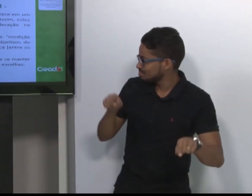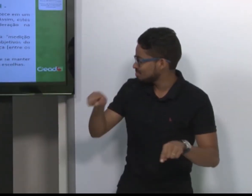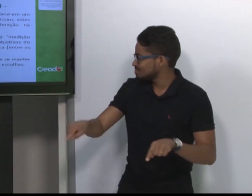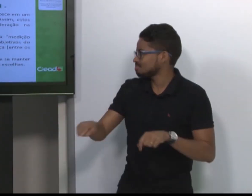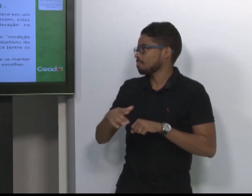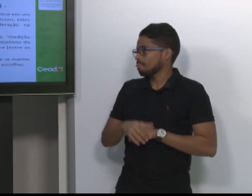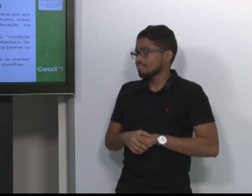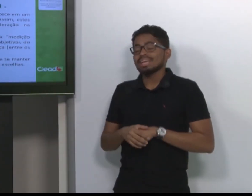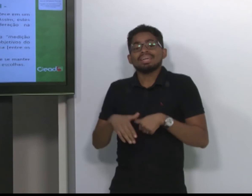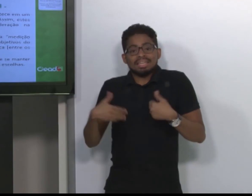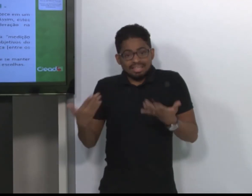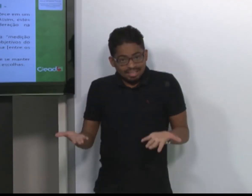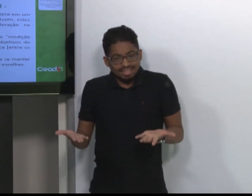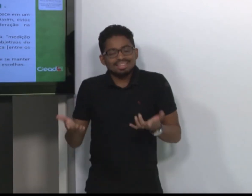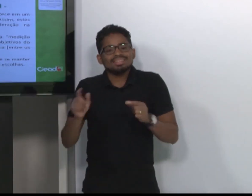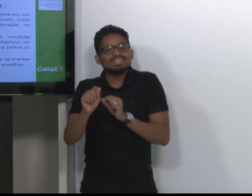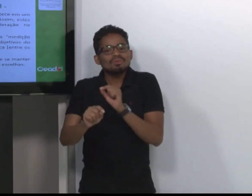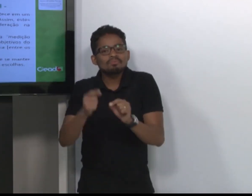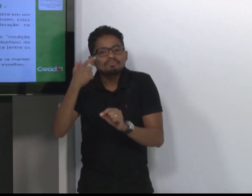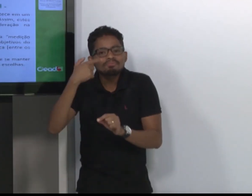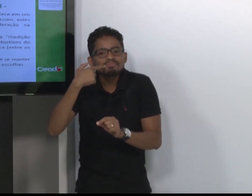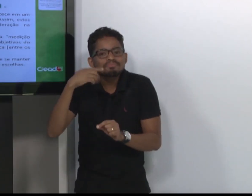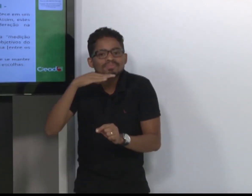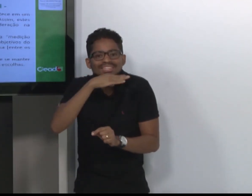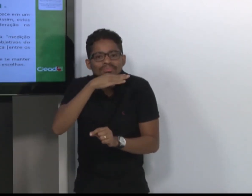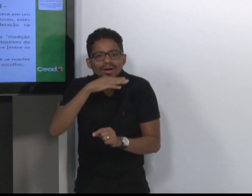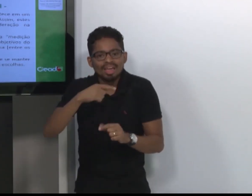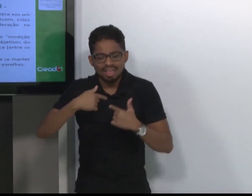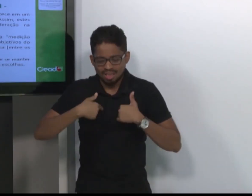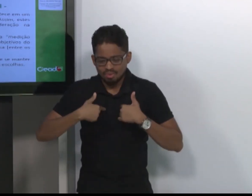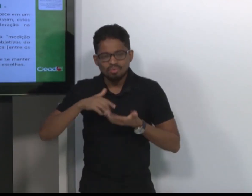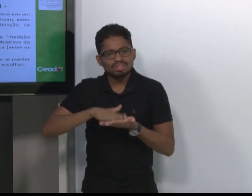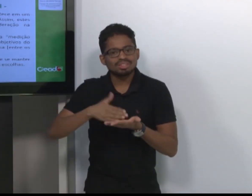em conta não somente as línguas, mas as duas culturas.